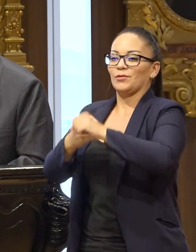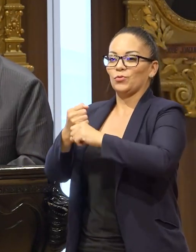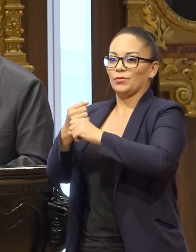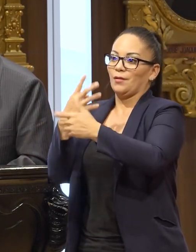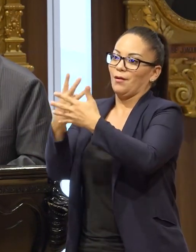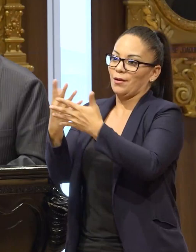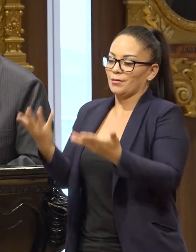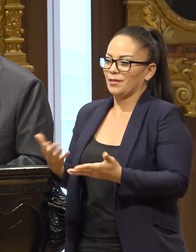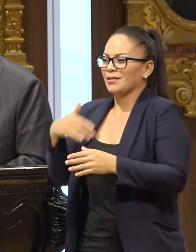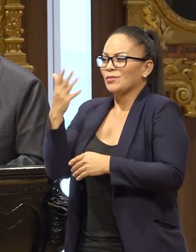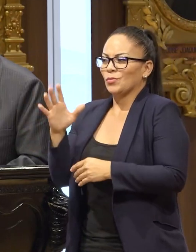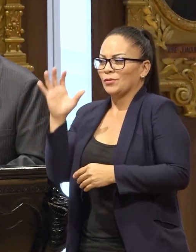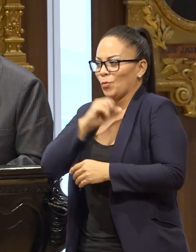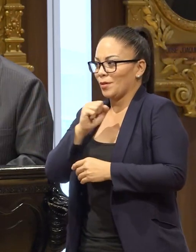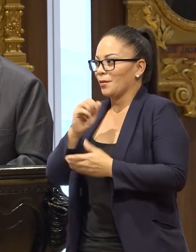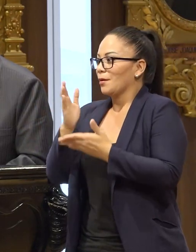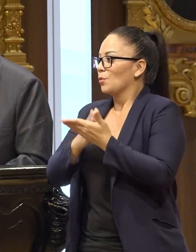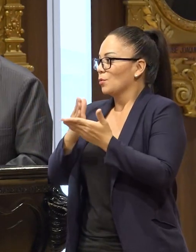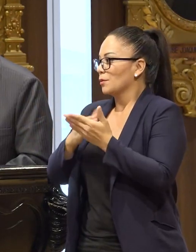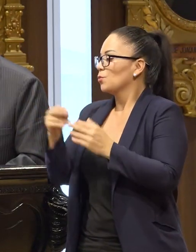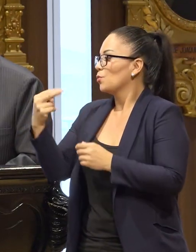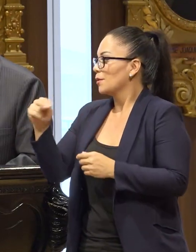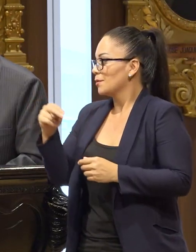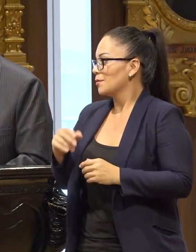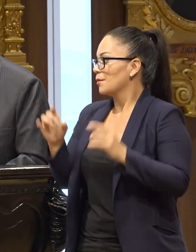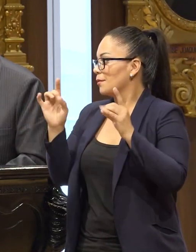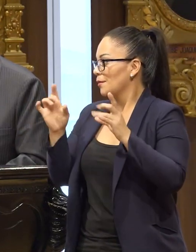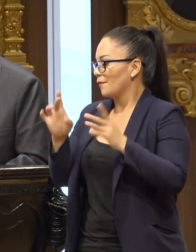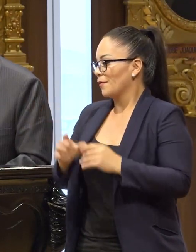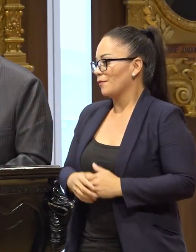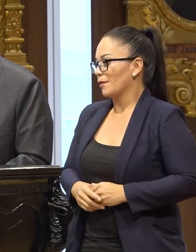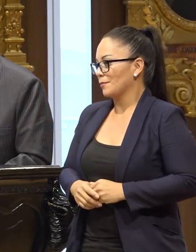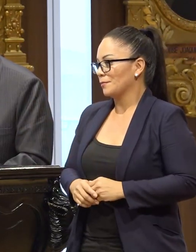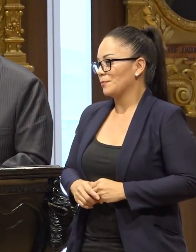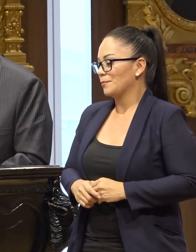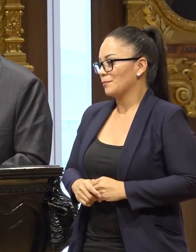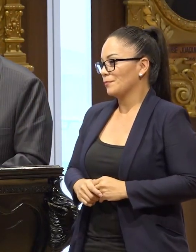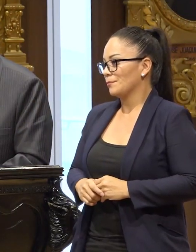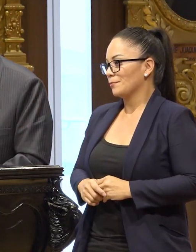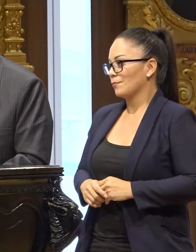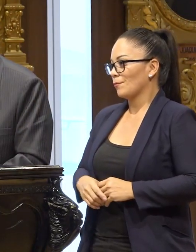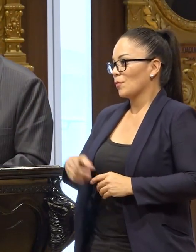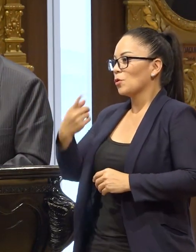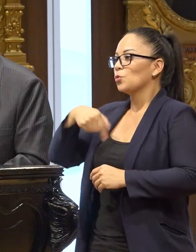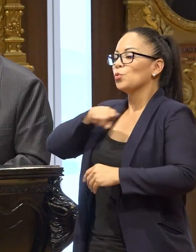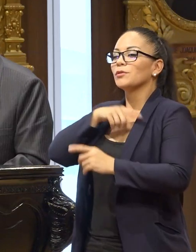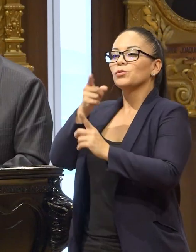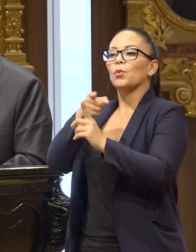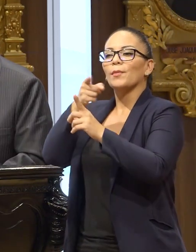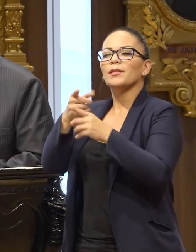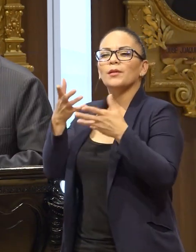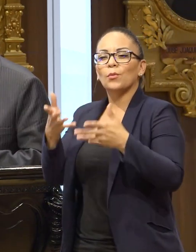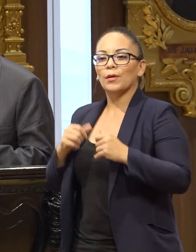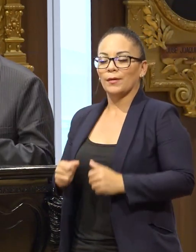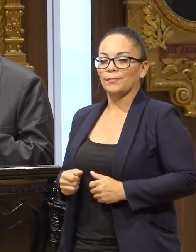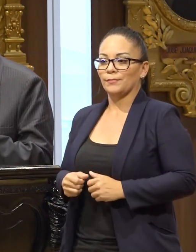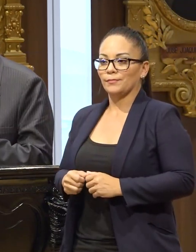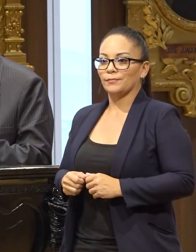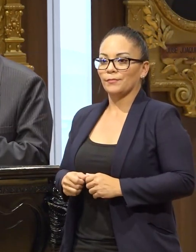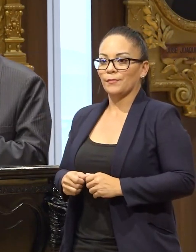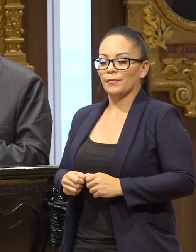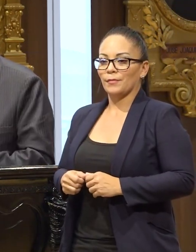después de enterarnos de alguna noticia terrible. Nuestro objetivo debe ser unir